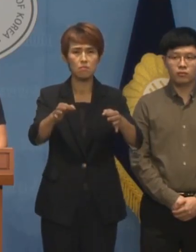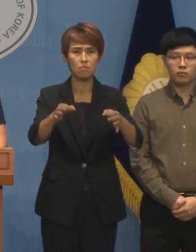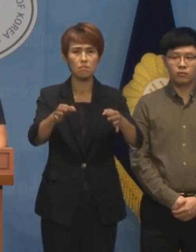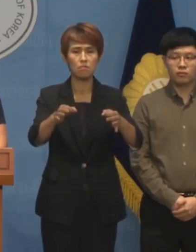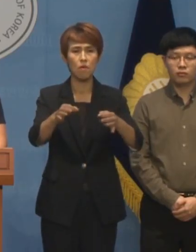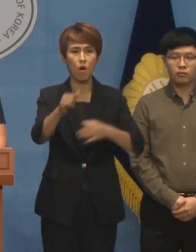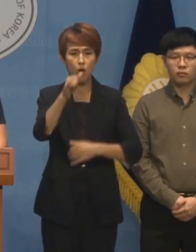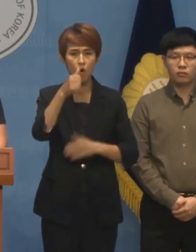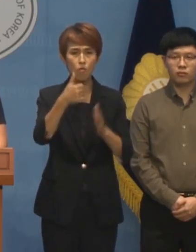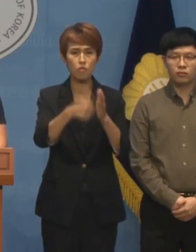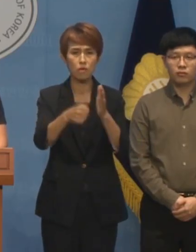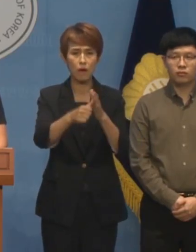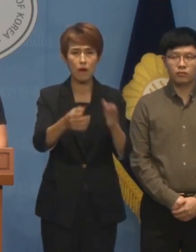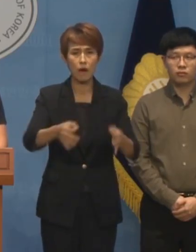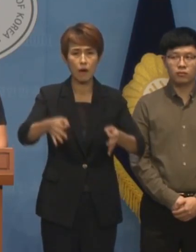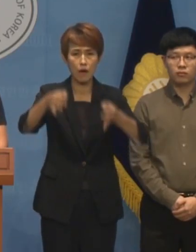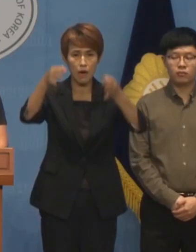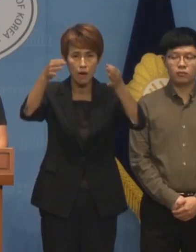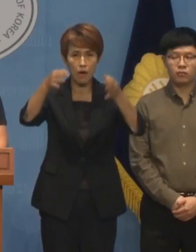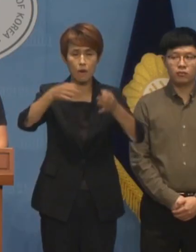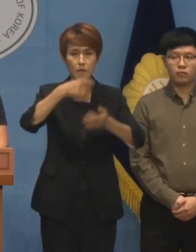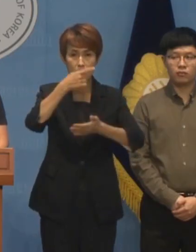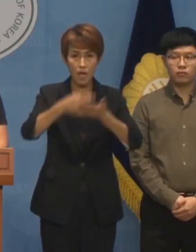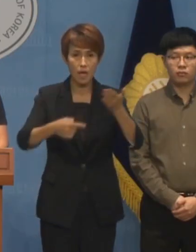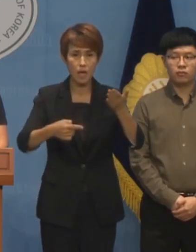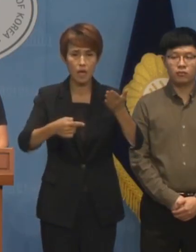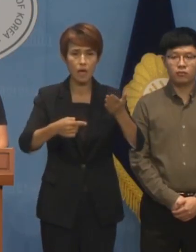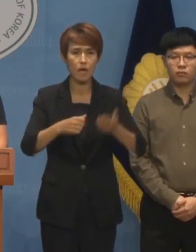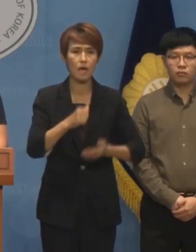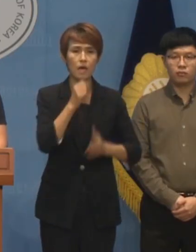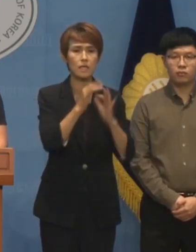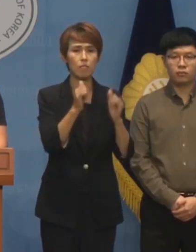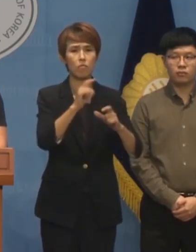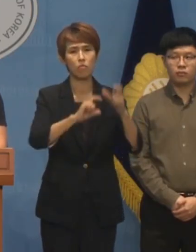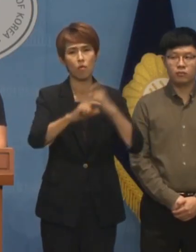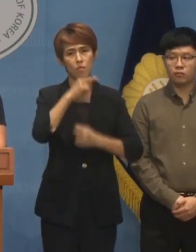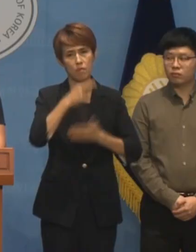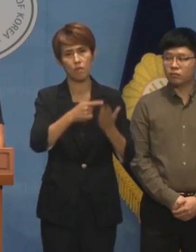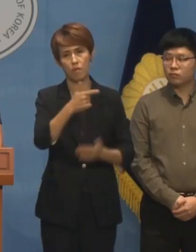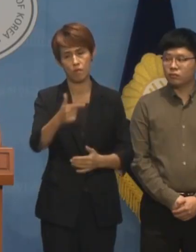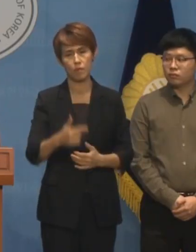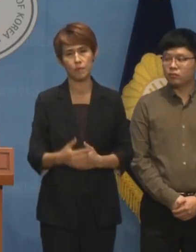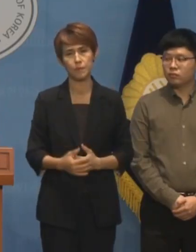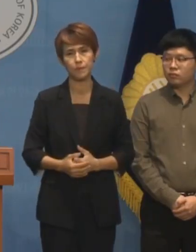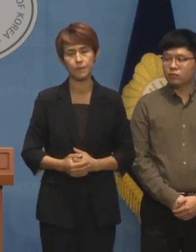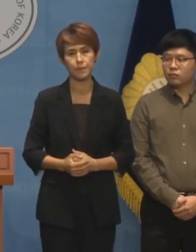인상의 피해를 저소득층이 더욱 크게 받게 된다는 점입니다.